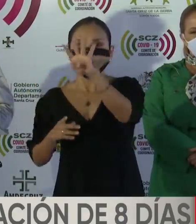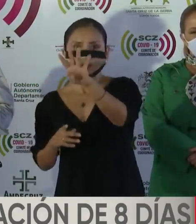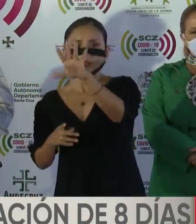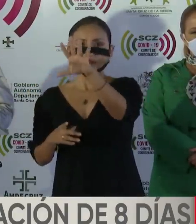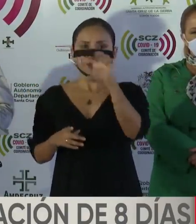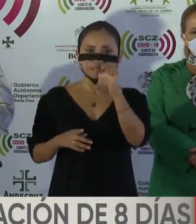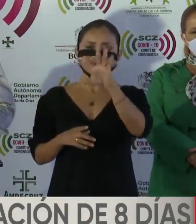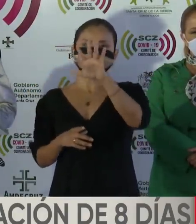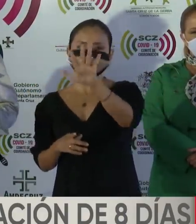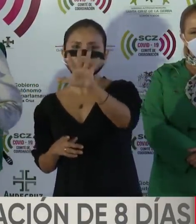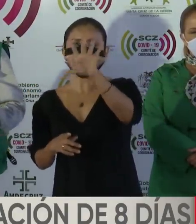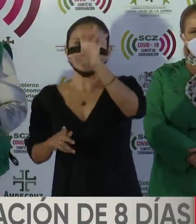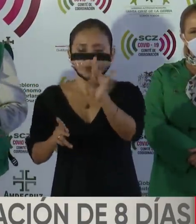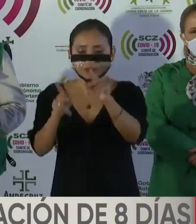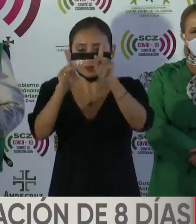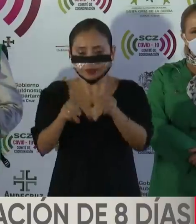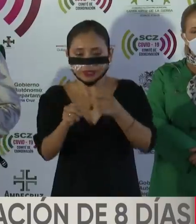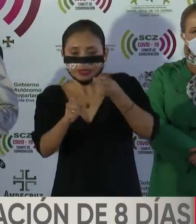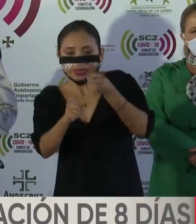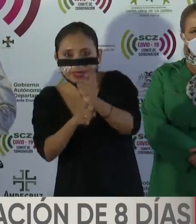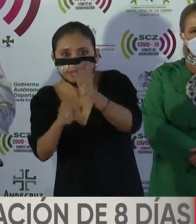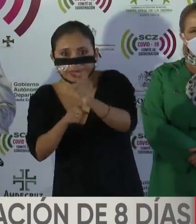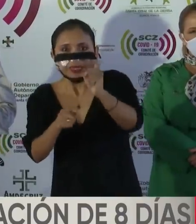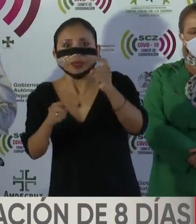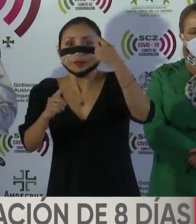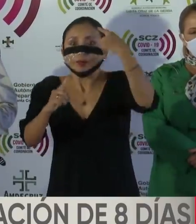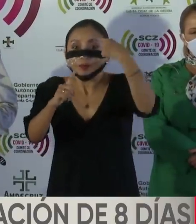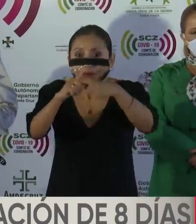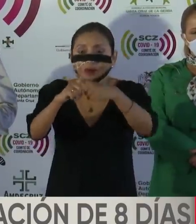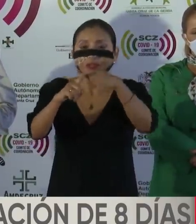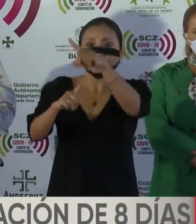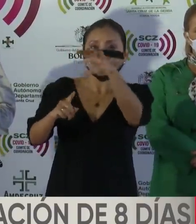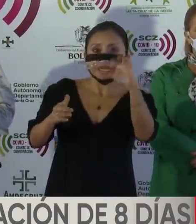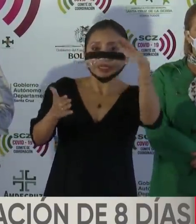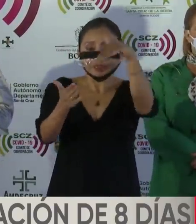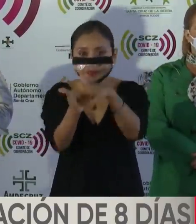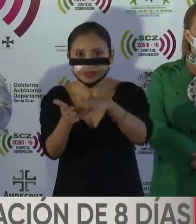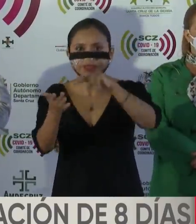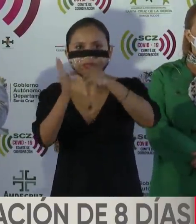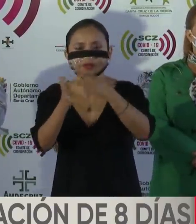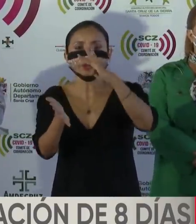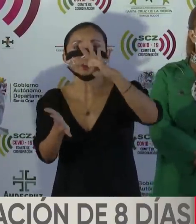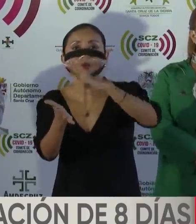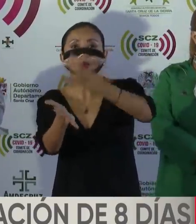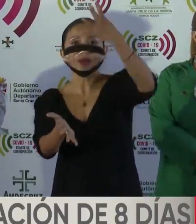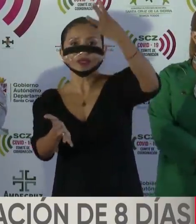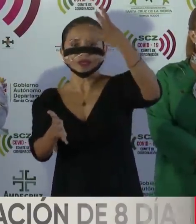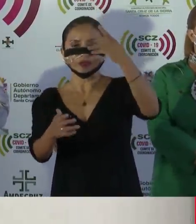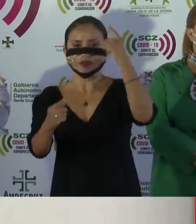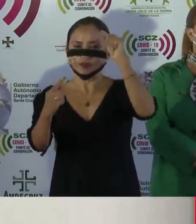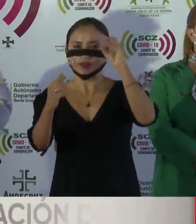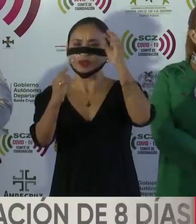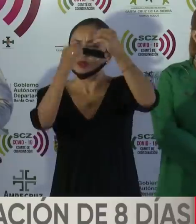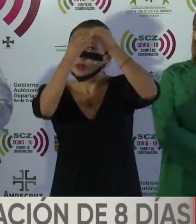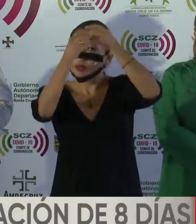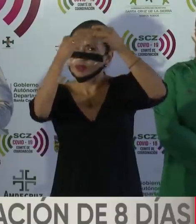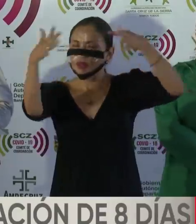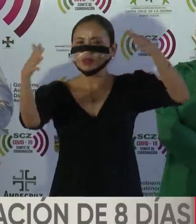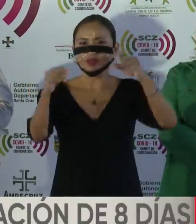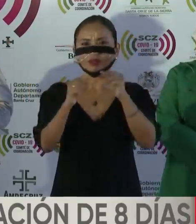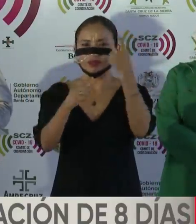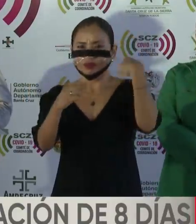458 personas afectadas por cada 100.000, 4 veces por encima de la proyectada.